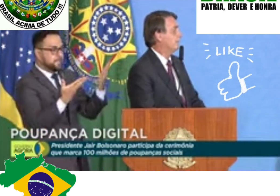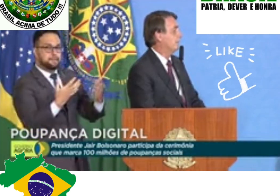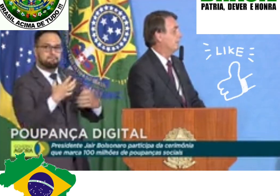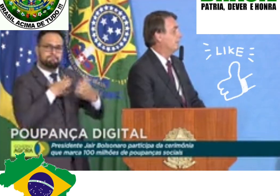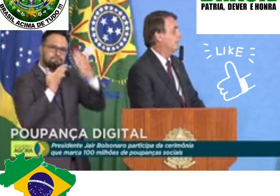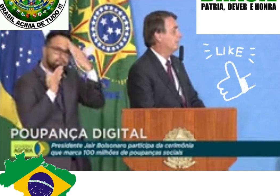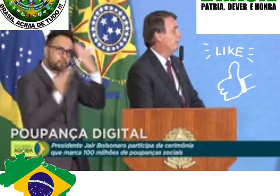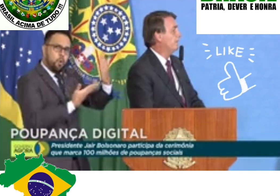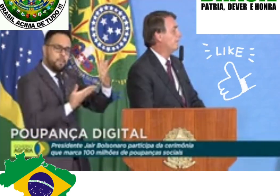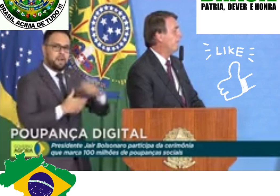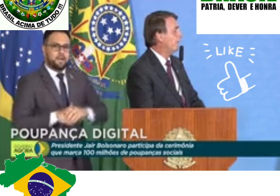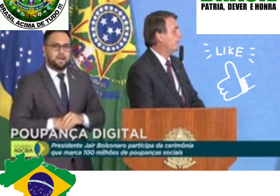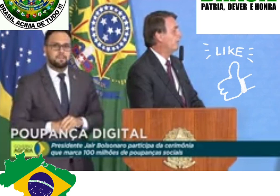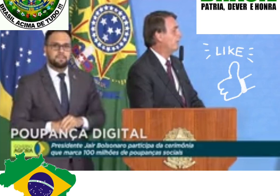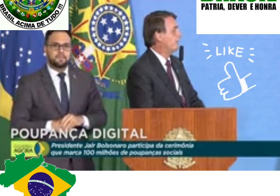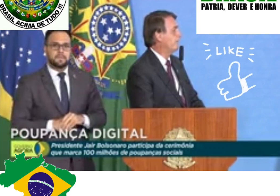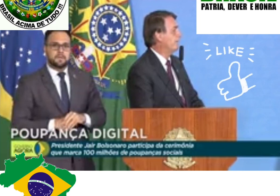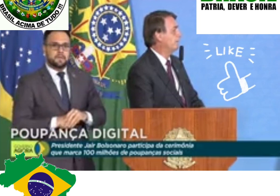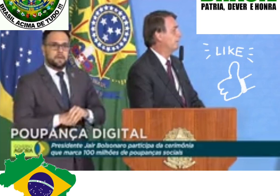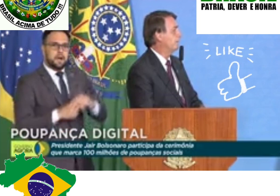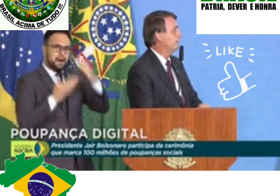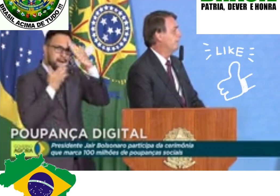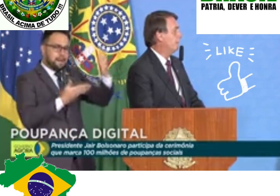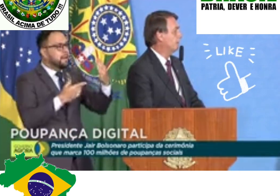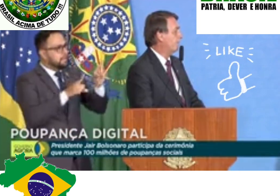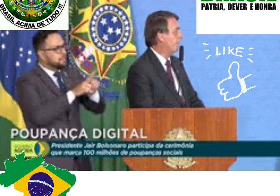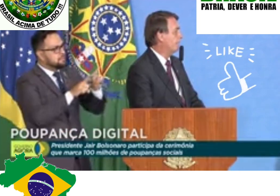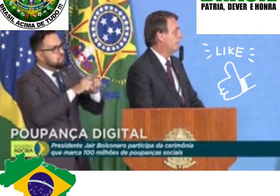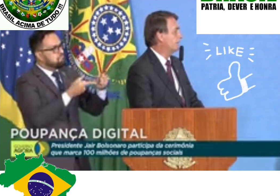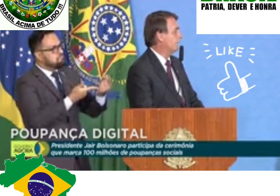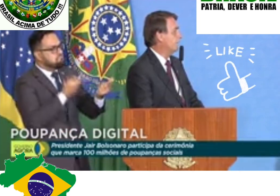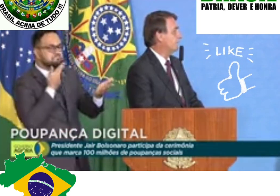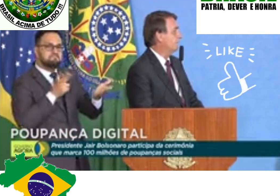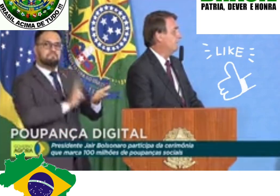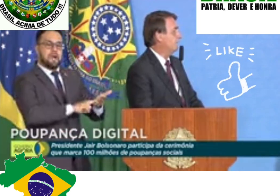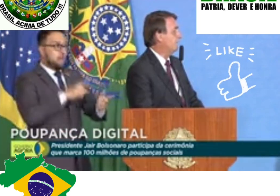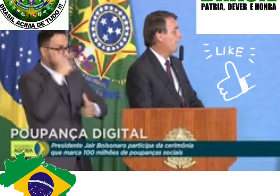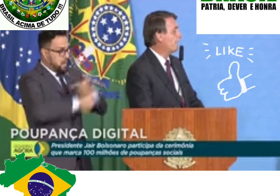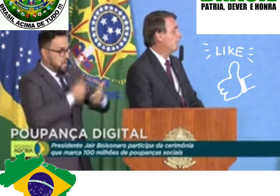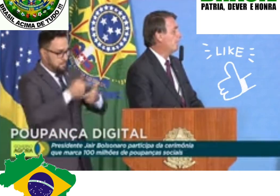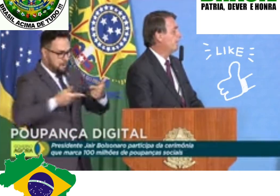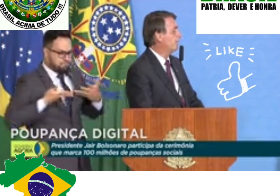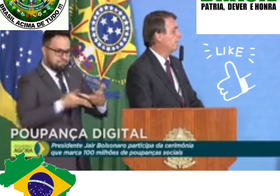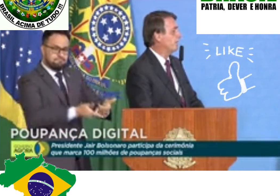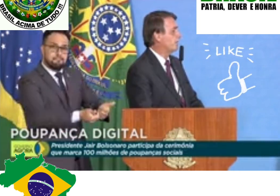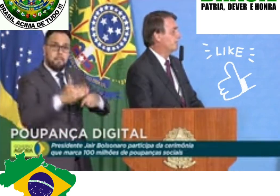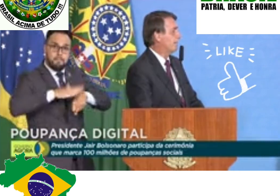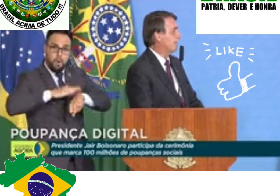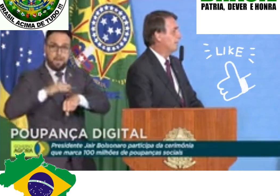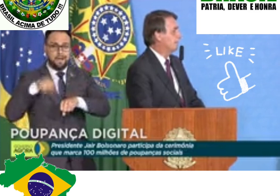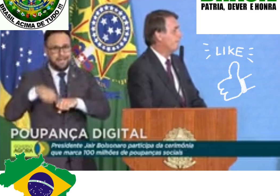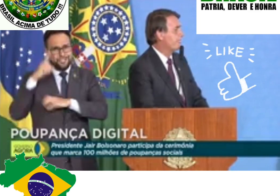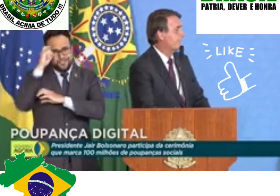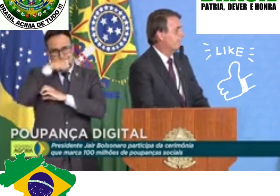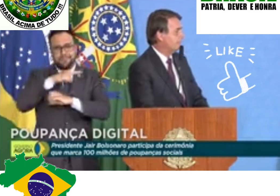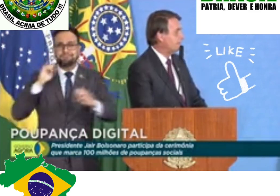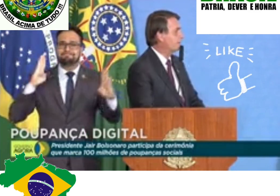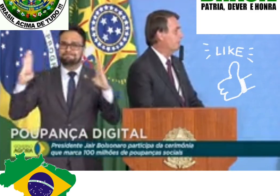obrigado, o meu eterno reconhecimento pelo trabalho de vocês nesse momento difícil que o